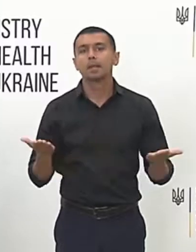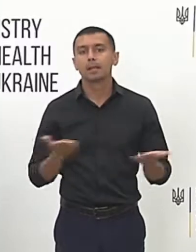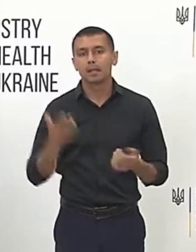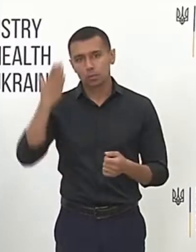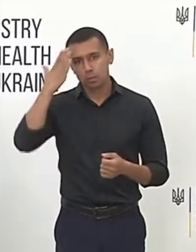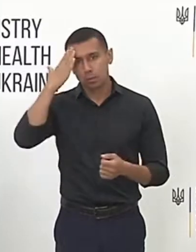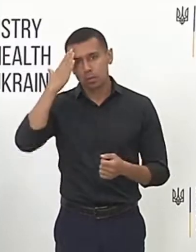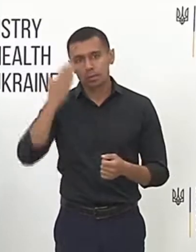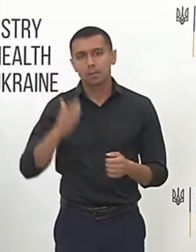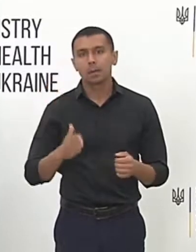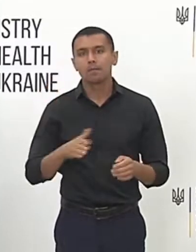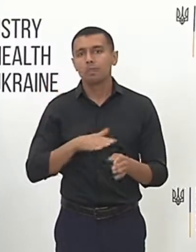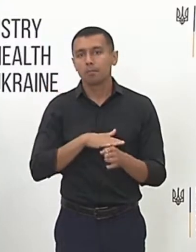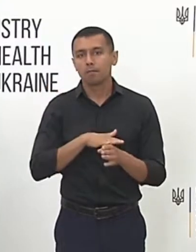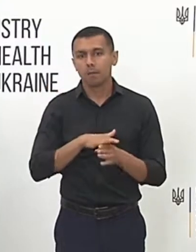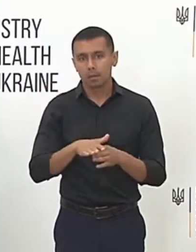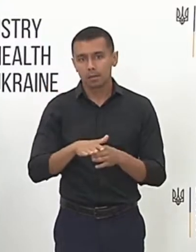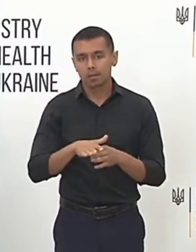який спосіб